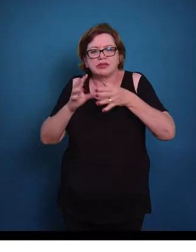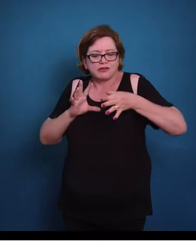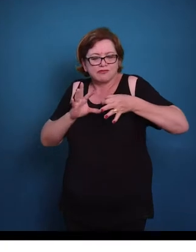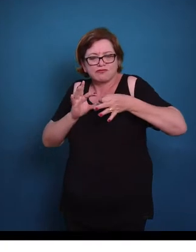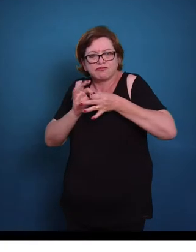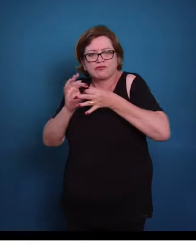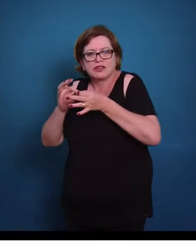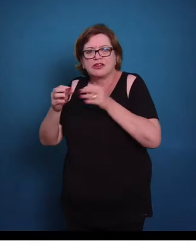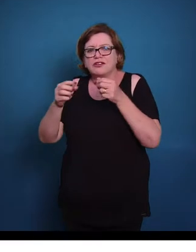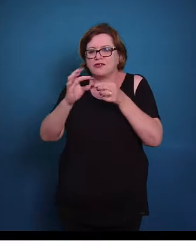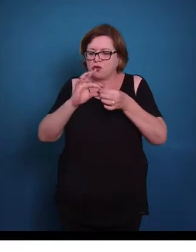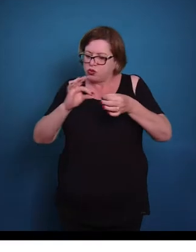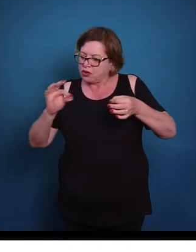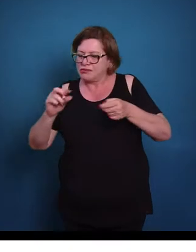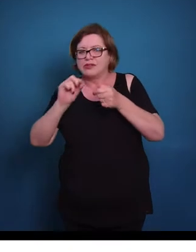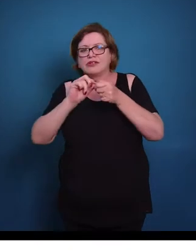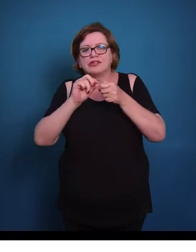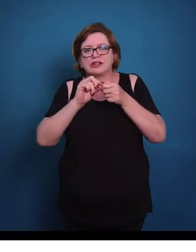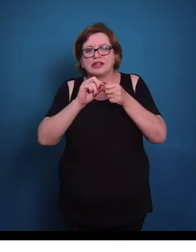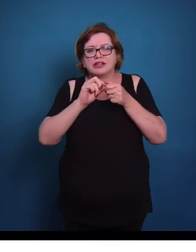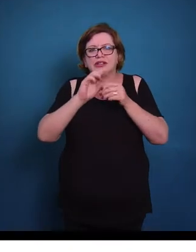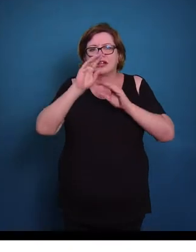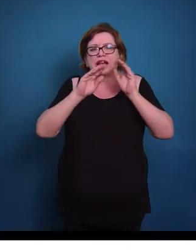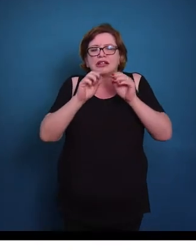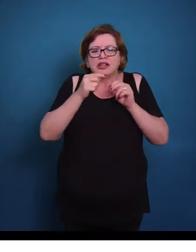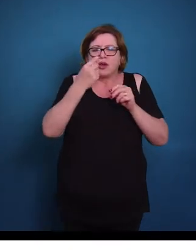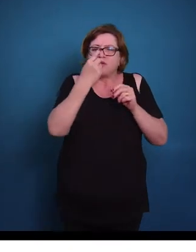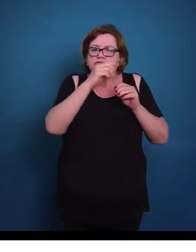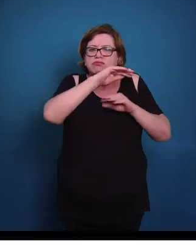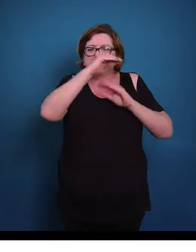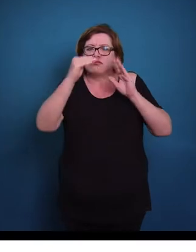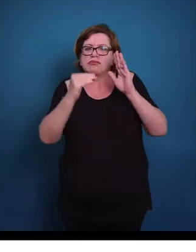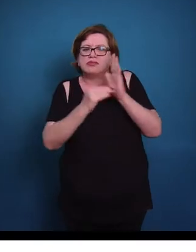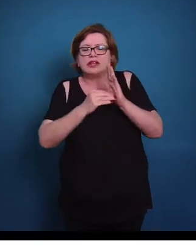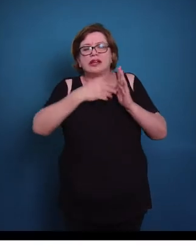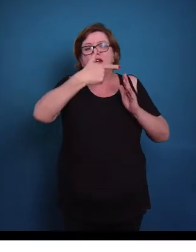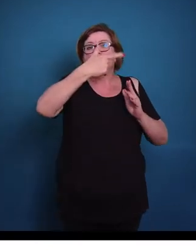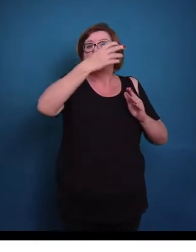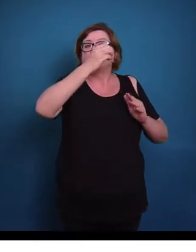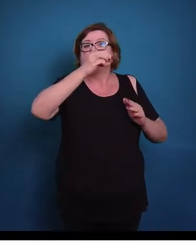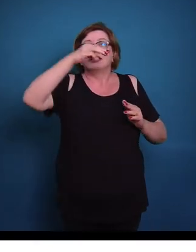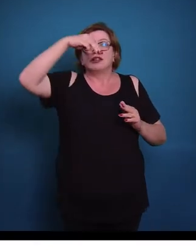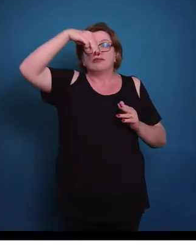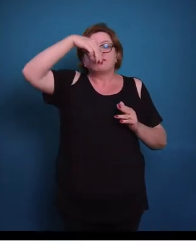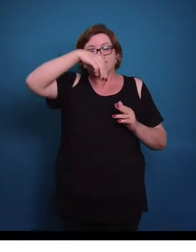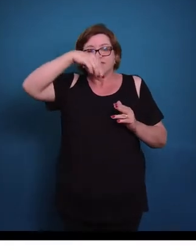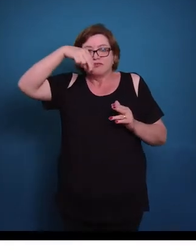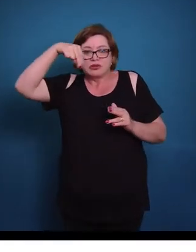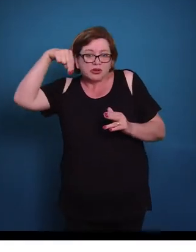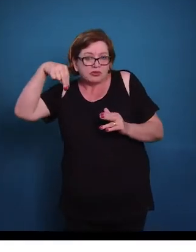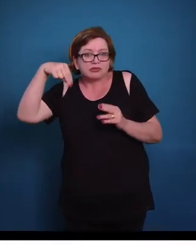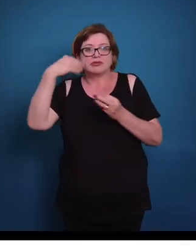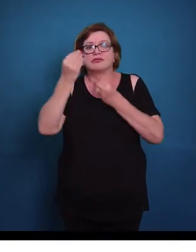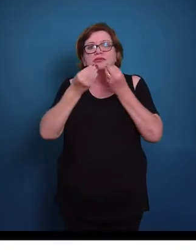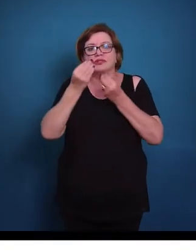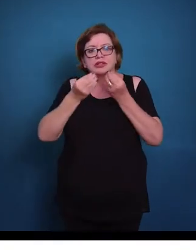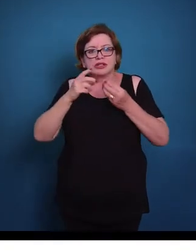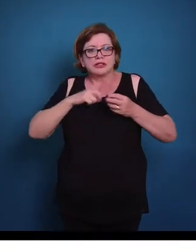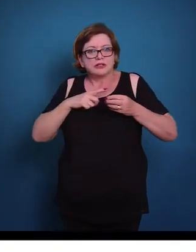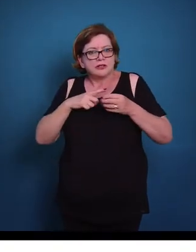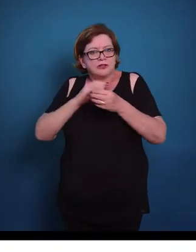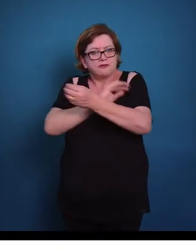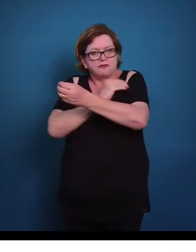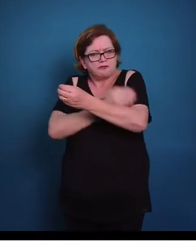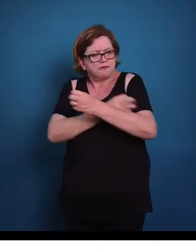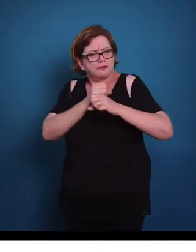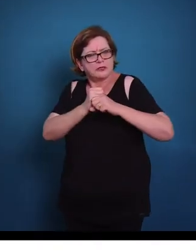associar e formar fibras, que vai de 1 a 20 micrômetros. Então elas são, esse tipo de fibra, ele tem uma grande resistência